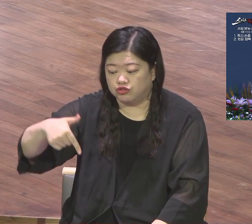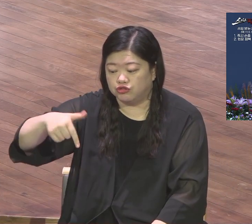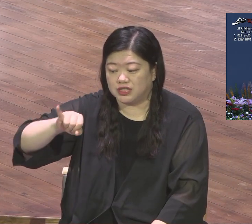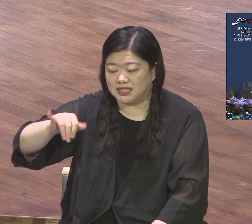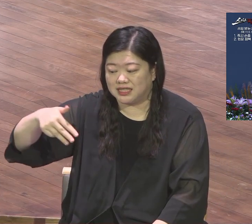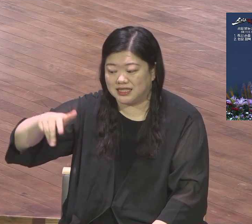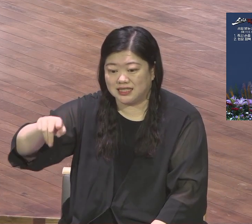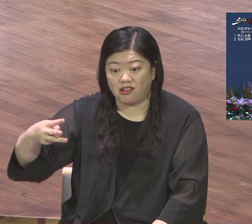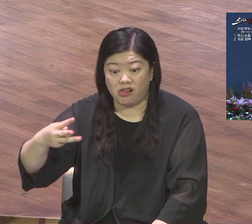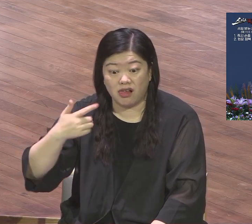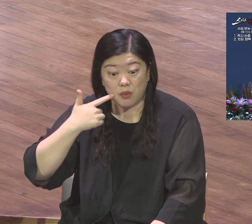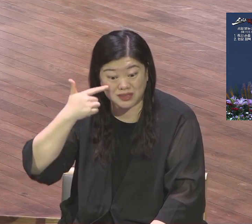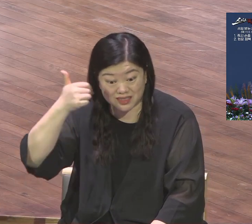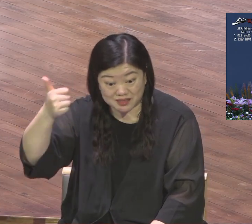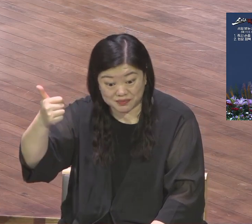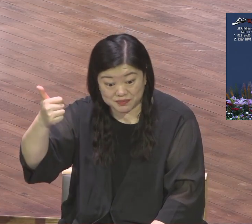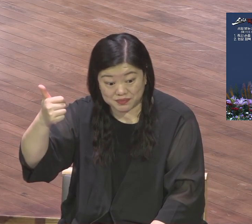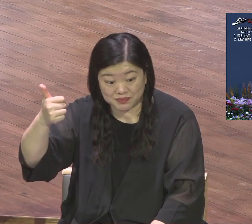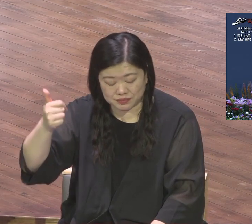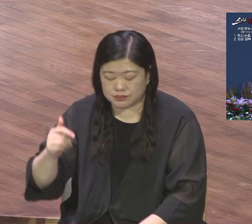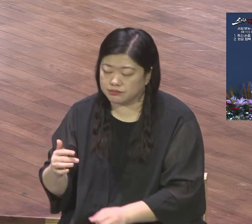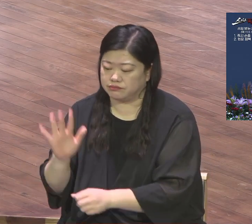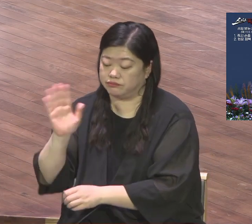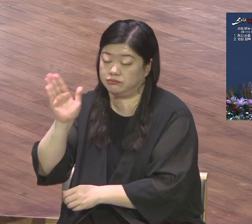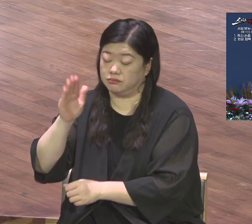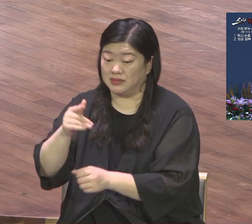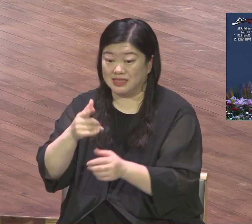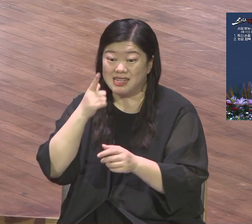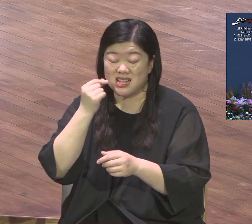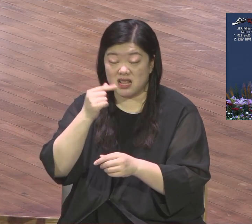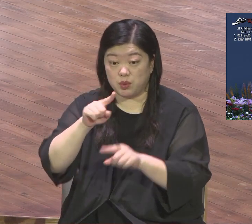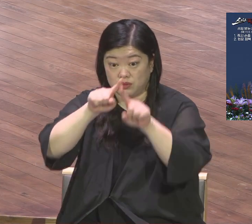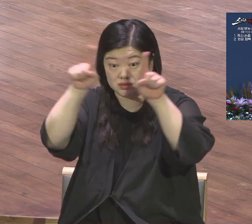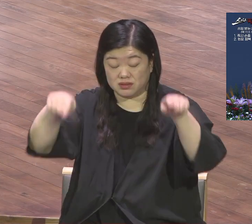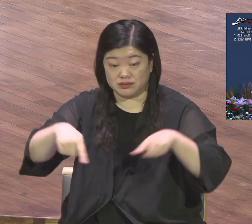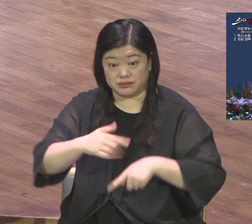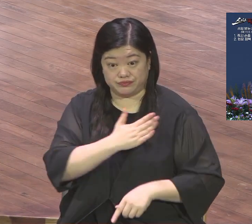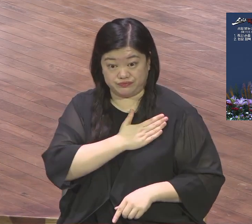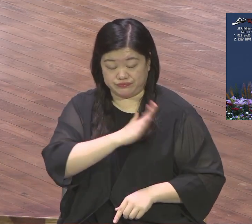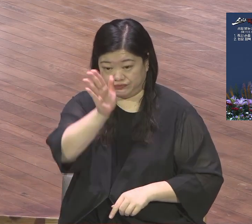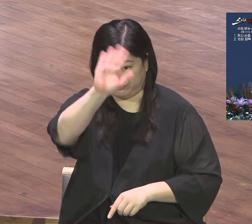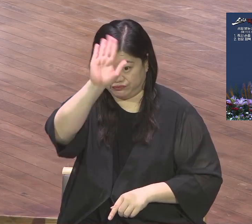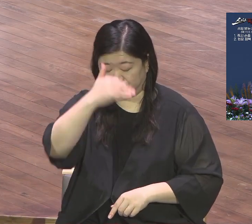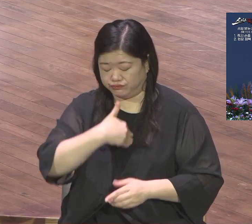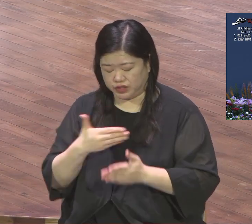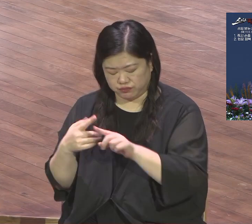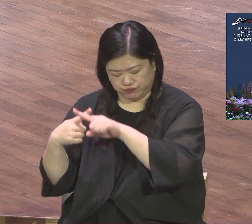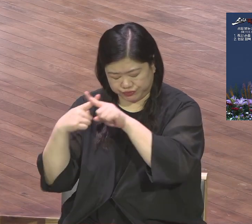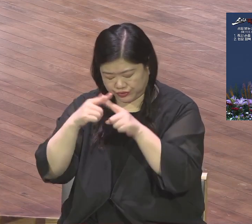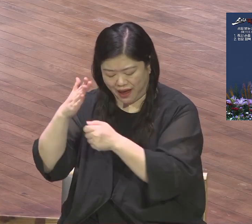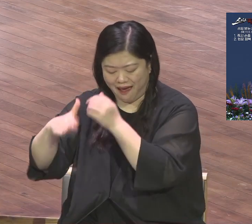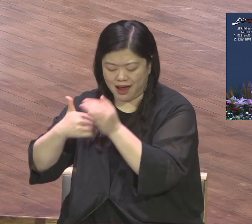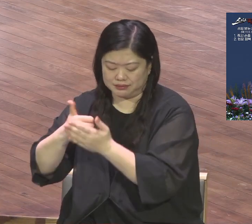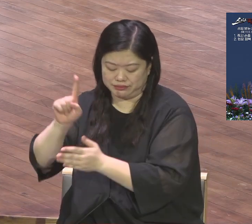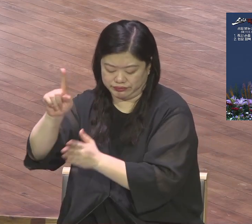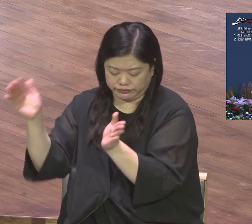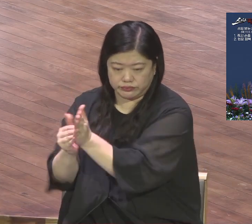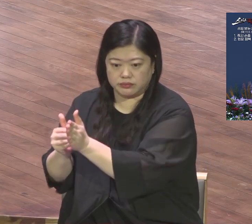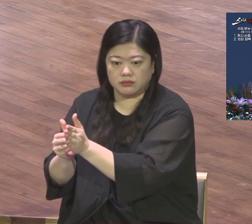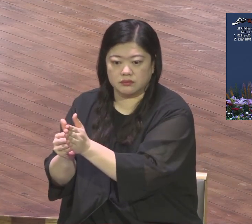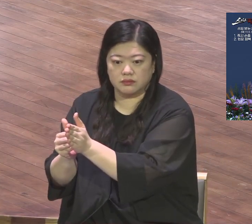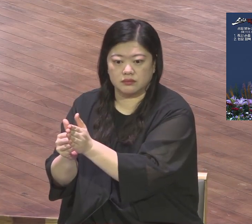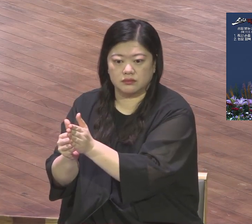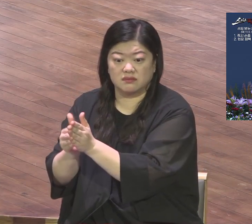앞에 못한다 다 가다 넣고 죽이고 그래서 이 확 갈라진 겁니다. 교권이 이